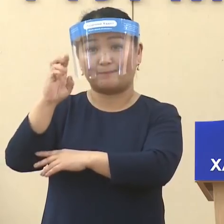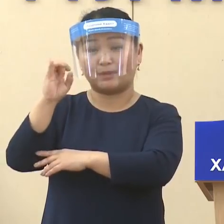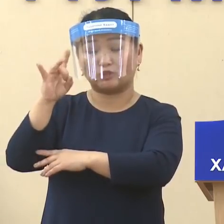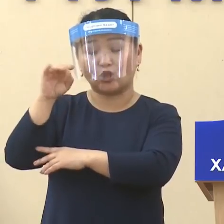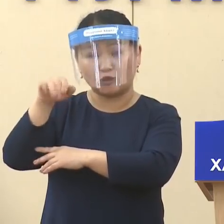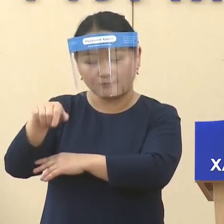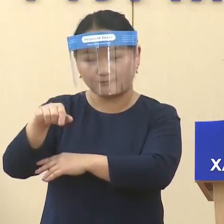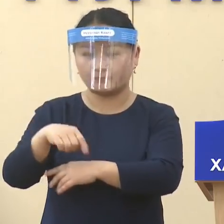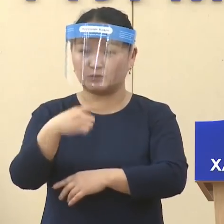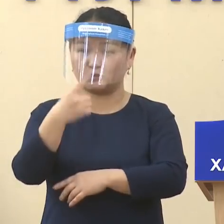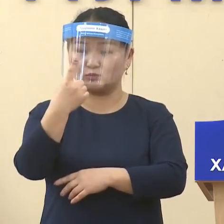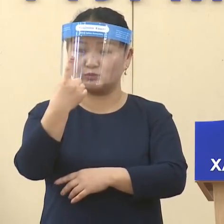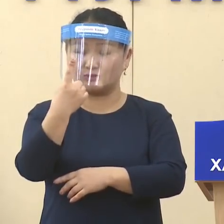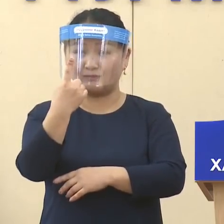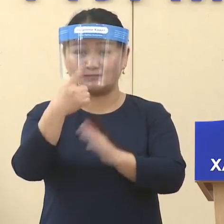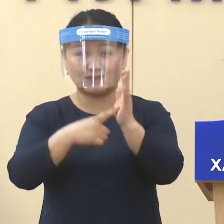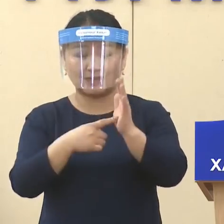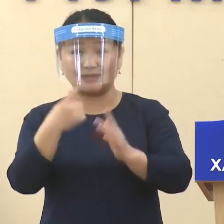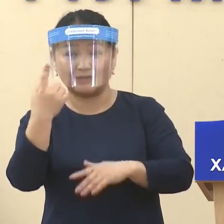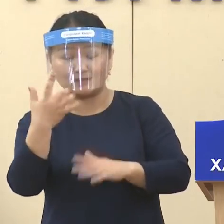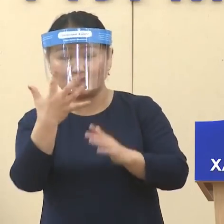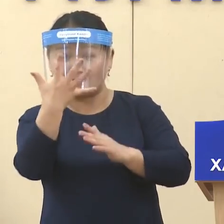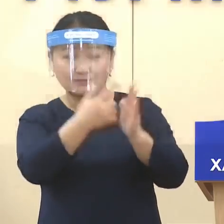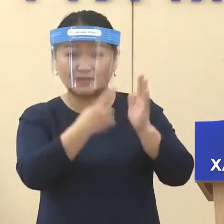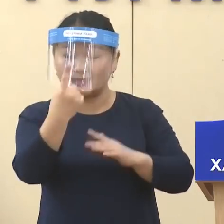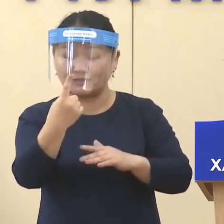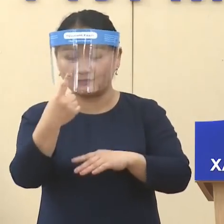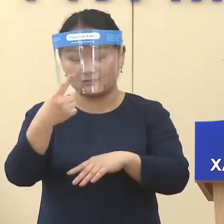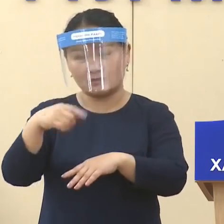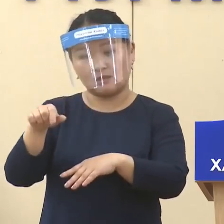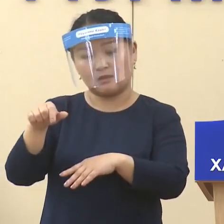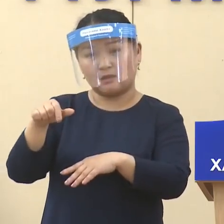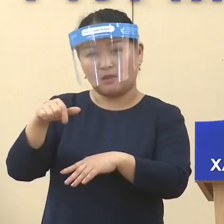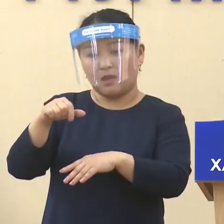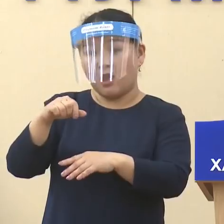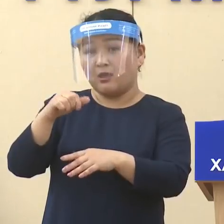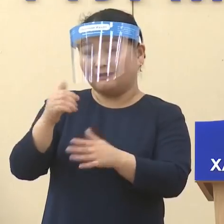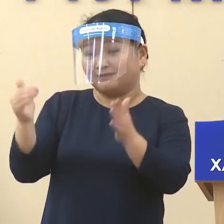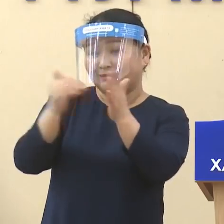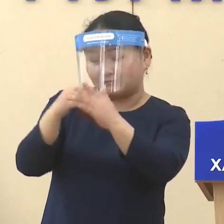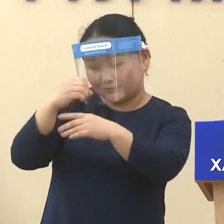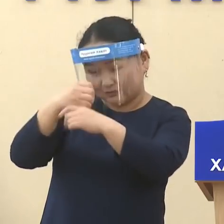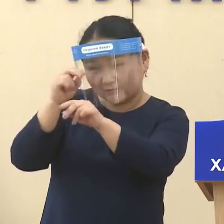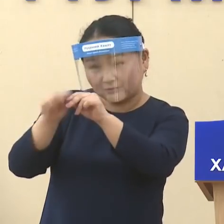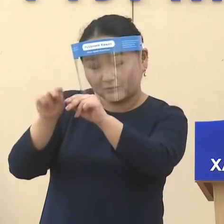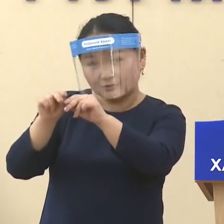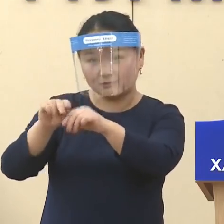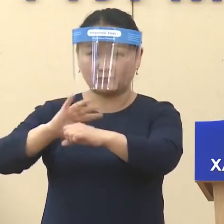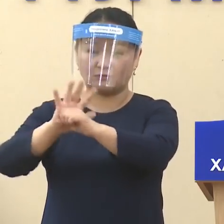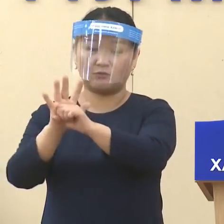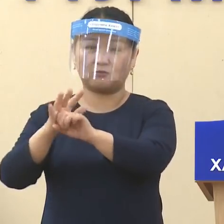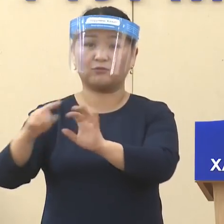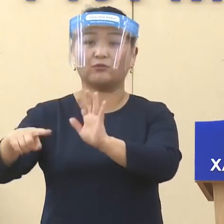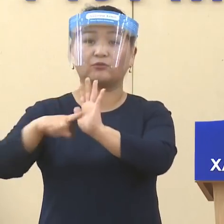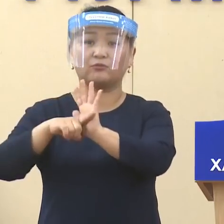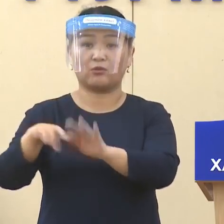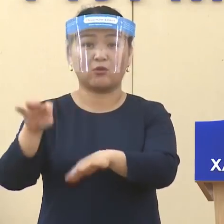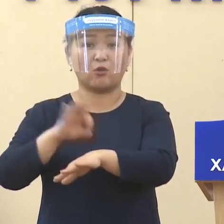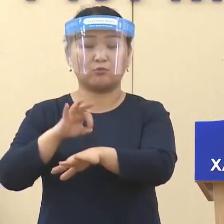ирсэн 132 хүний давтан шинжилгээг хийсэн. Энд мөн коронавирус илрээгүй. Ийм мэдээтэй байна.